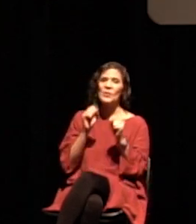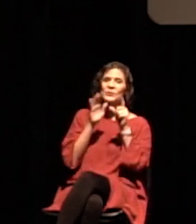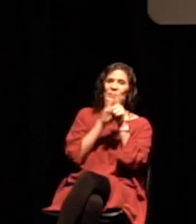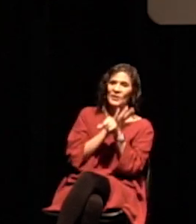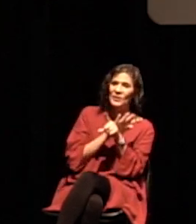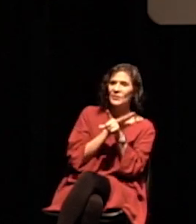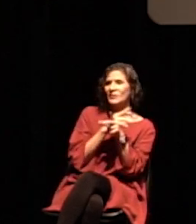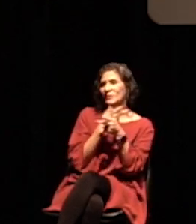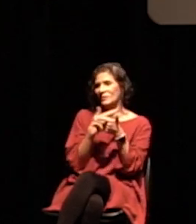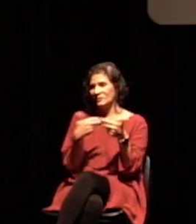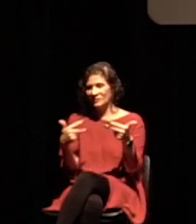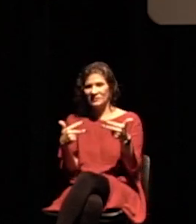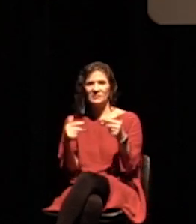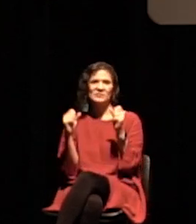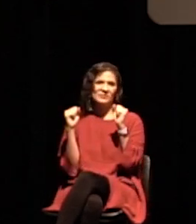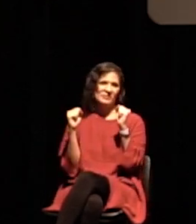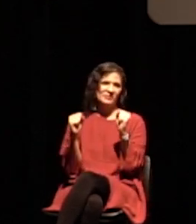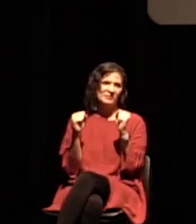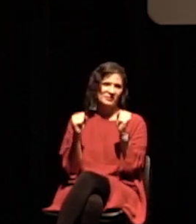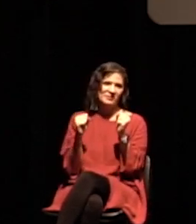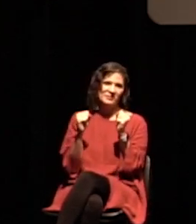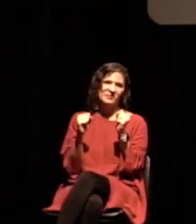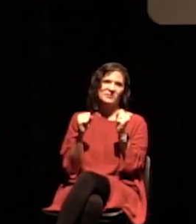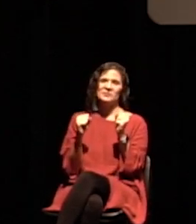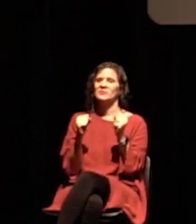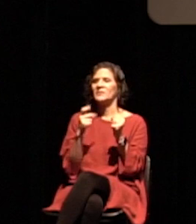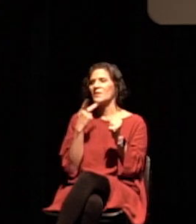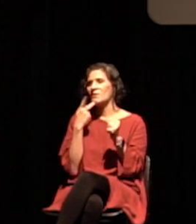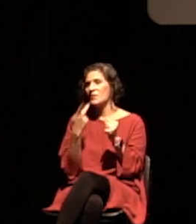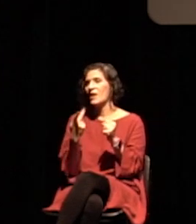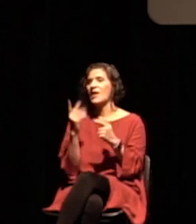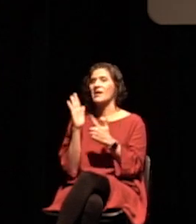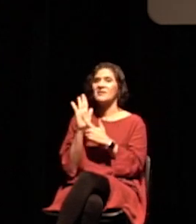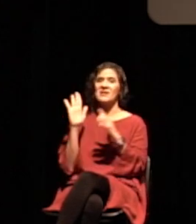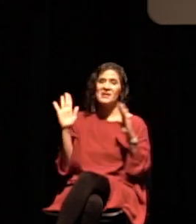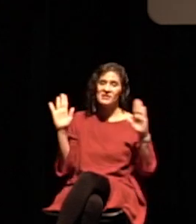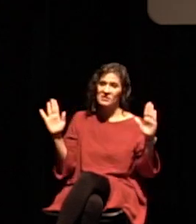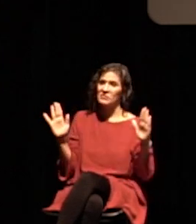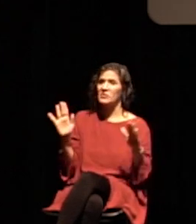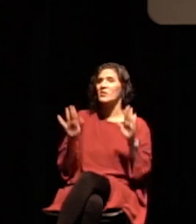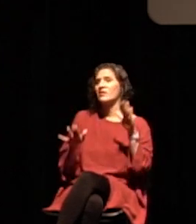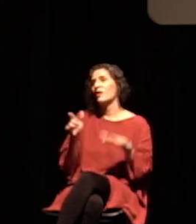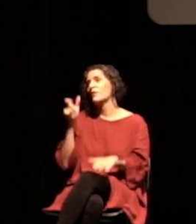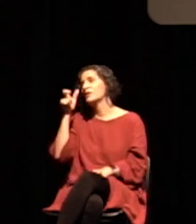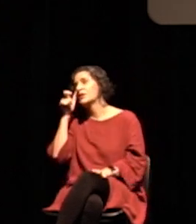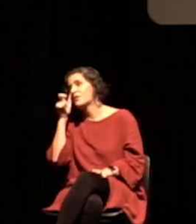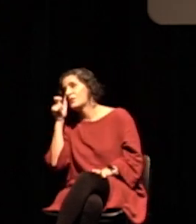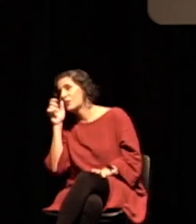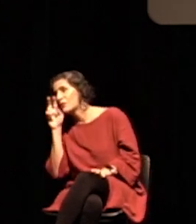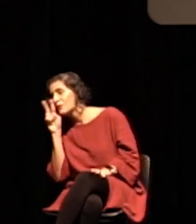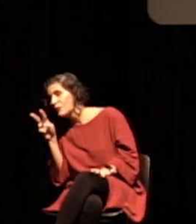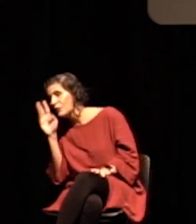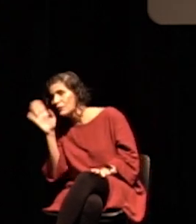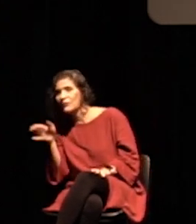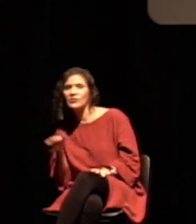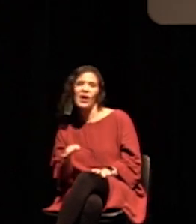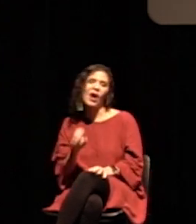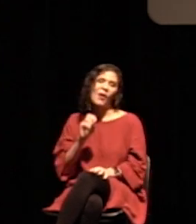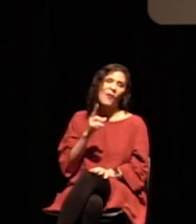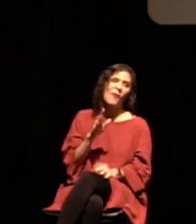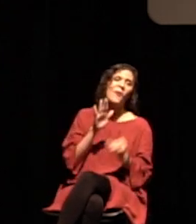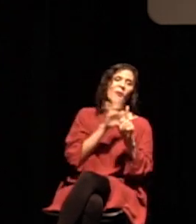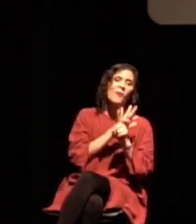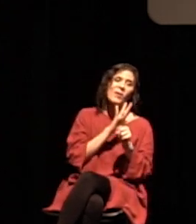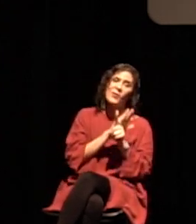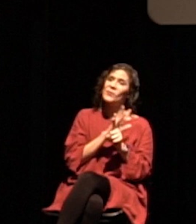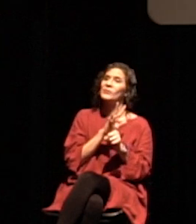perguntas também, de falar da exposição que já teriam visto, ou perguntas sobre a exposição que ainda